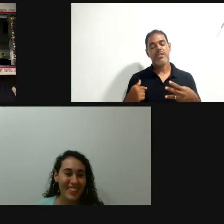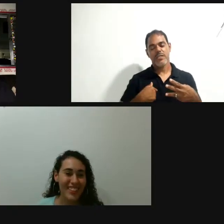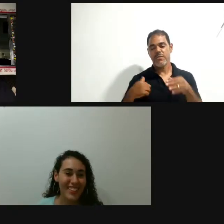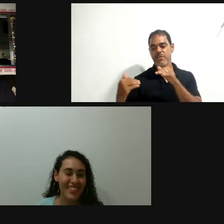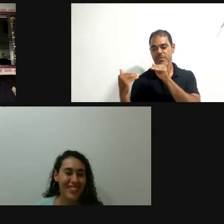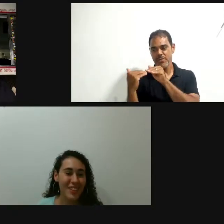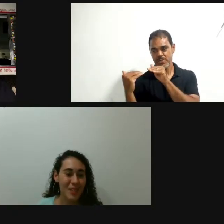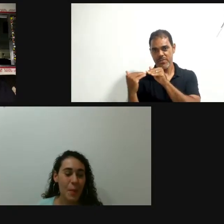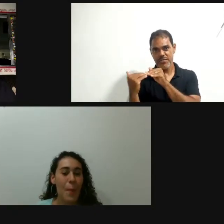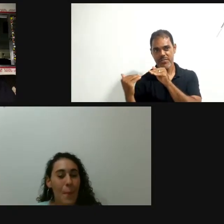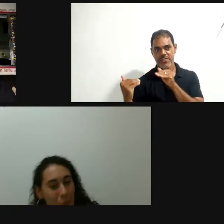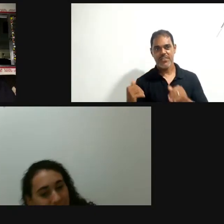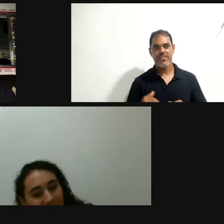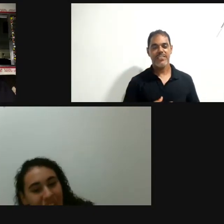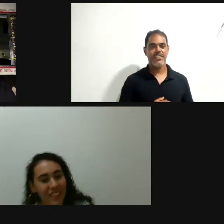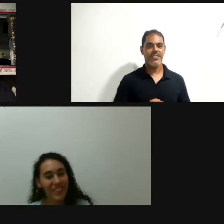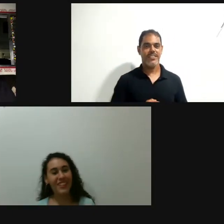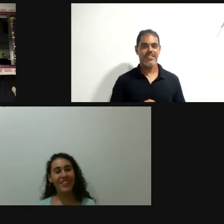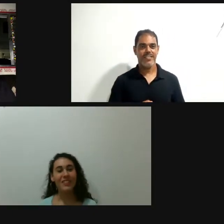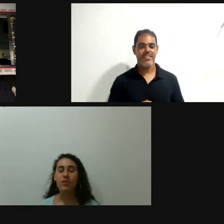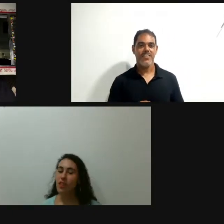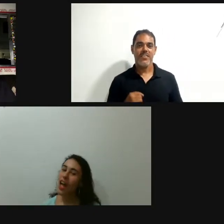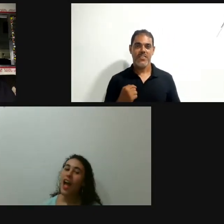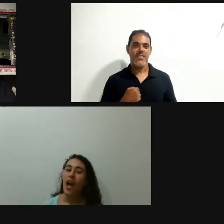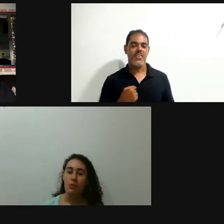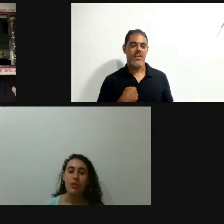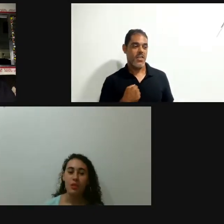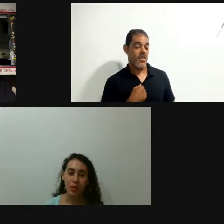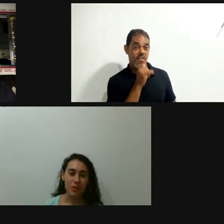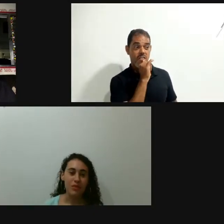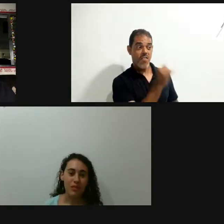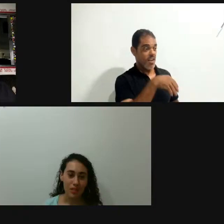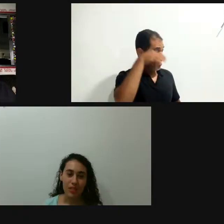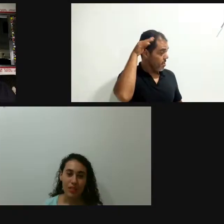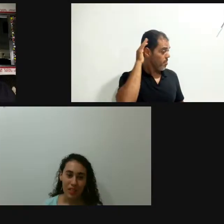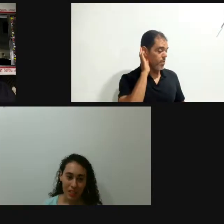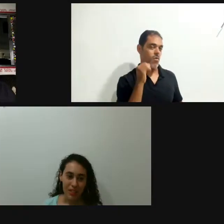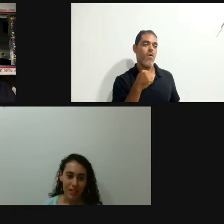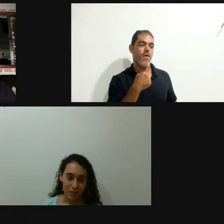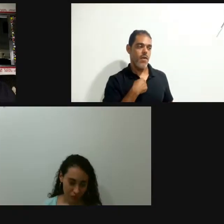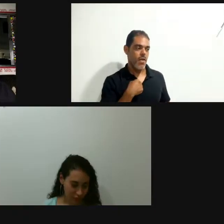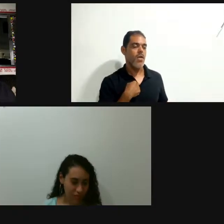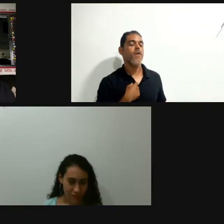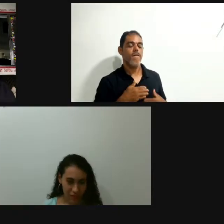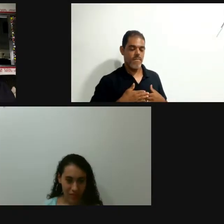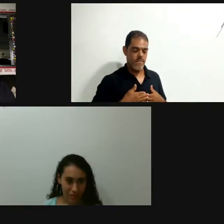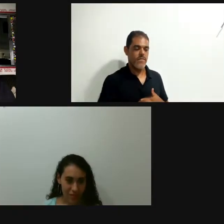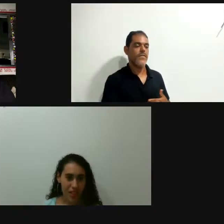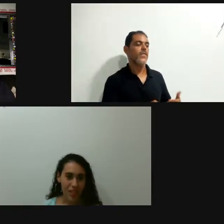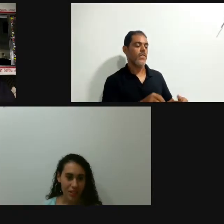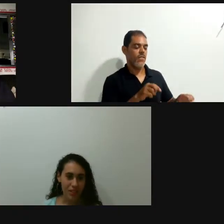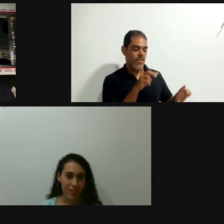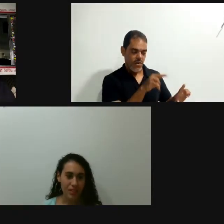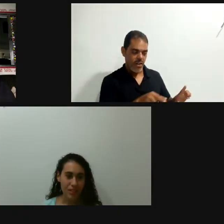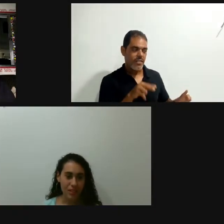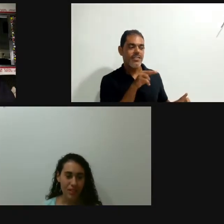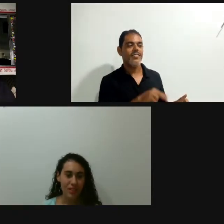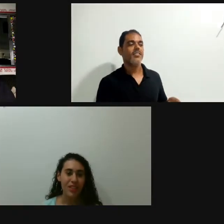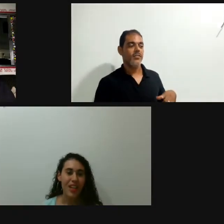pra Bia. Vou assistir. Inclusive, vou assistir daqui a pouco. Já deixei aqui no YouTube engatilhado,